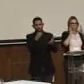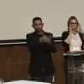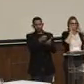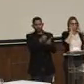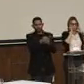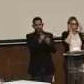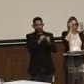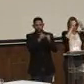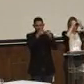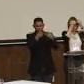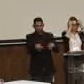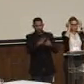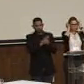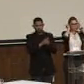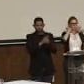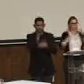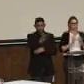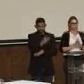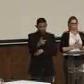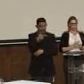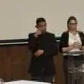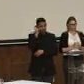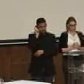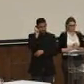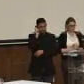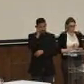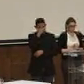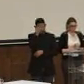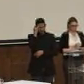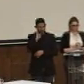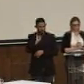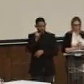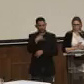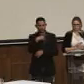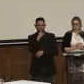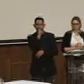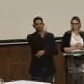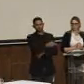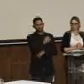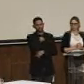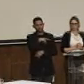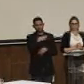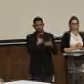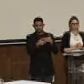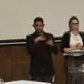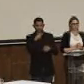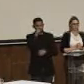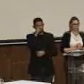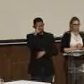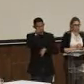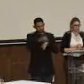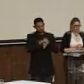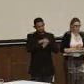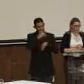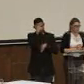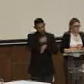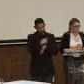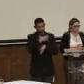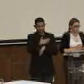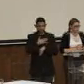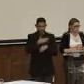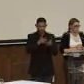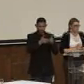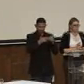não desconstrói, não destrói. Antes, dá à pessoa a oportunidade de verificar e de rever seus atos. Eu queria